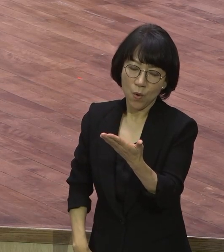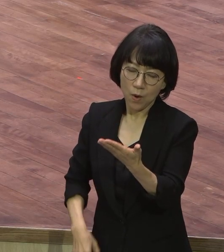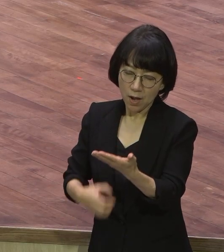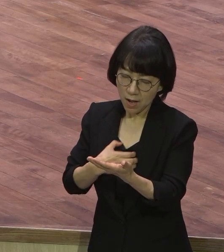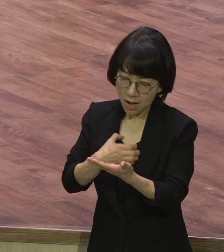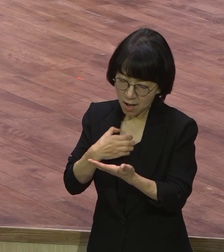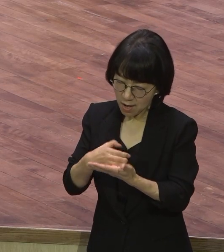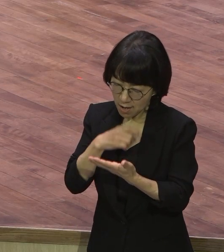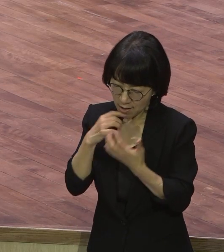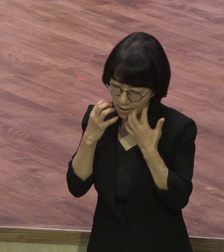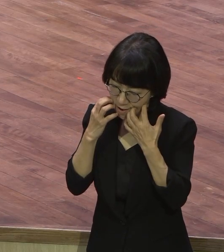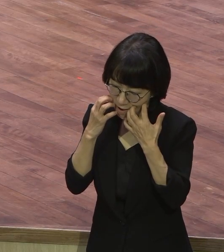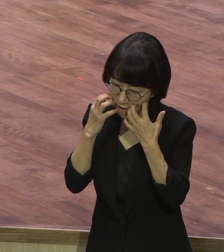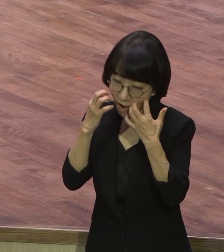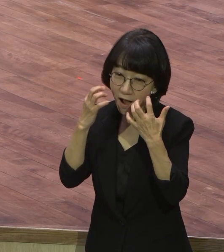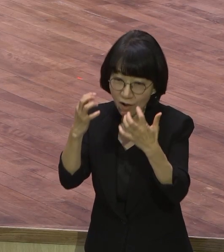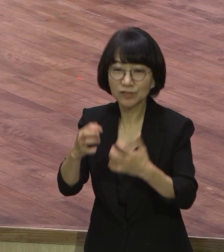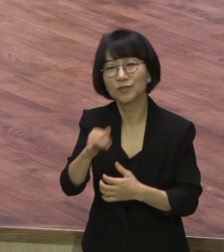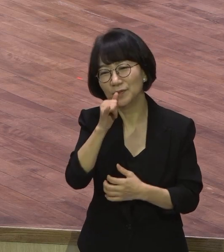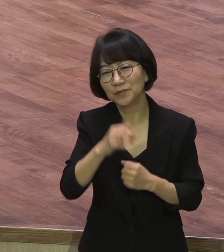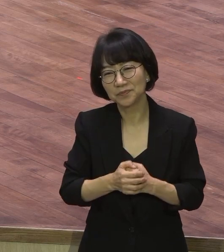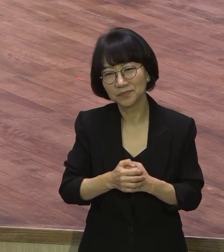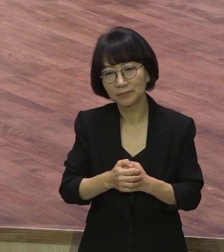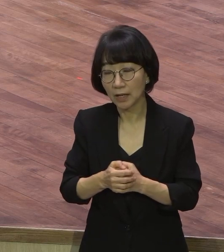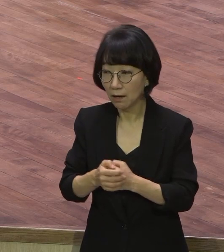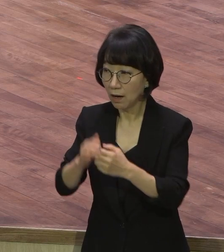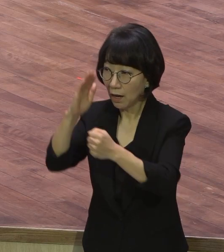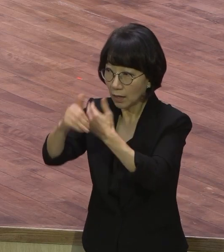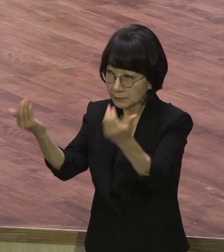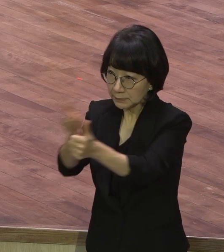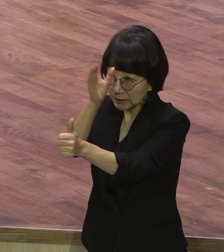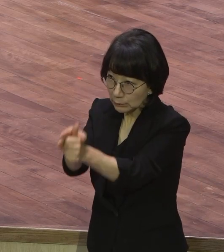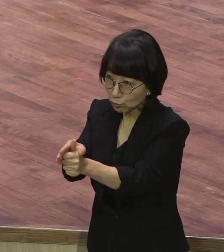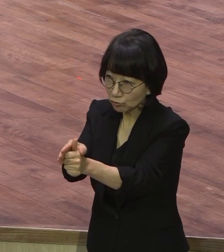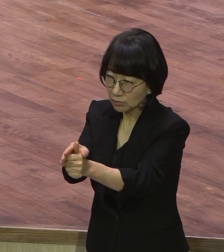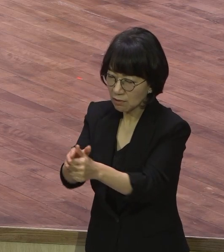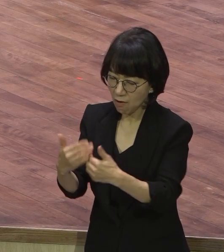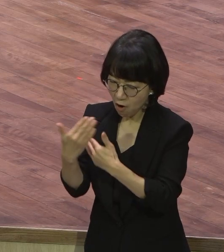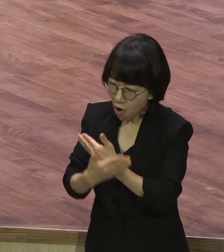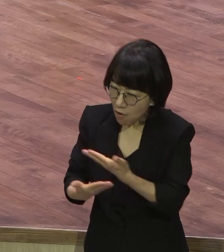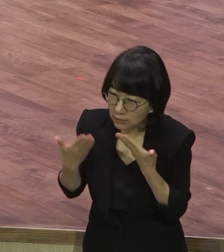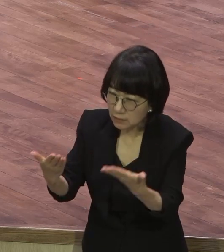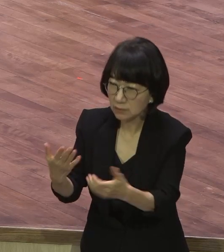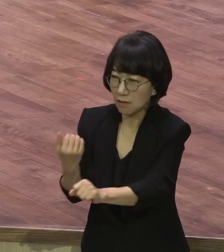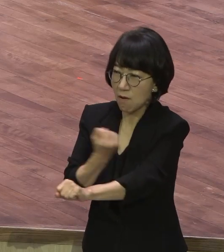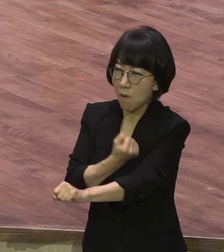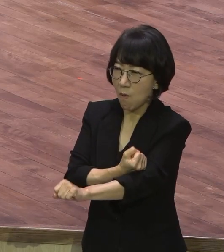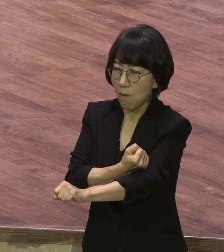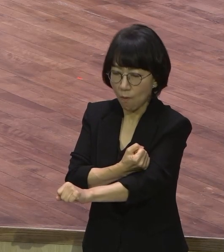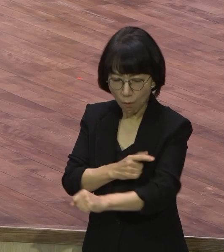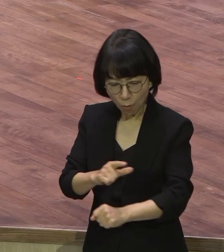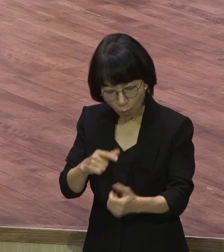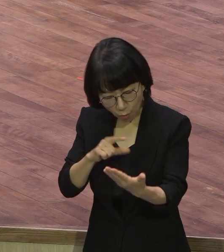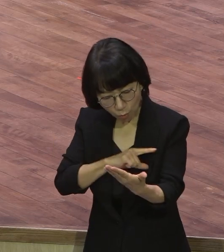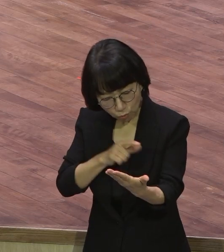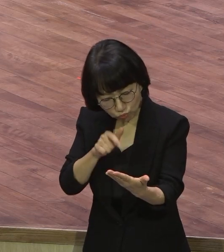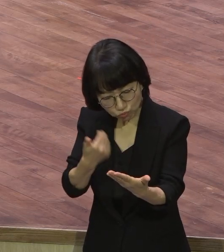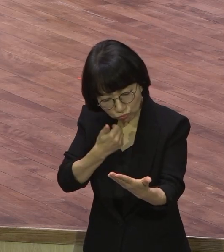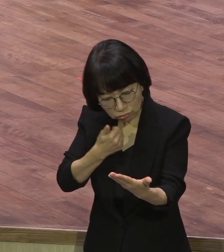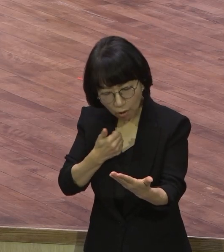더 낫니? 어떻게 저렇게 직분 따라 헌신을 이름도 삐뚤없이 하는 것 누군지도 몰라 아무도